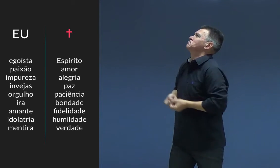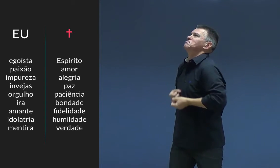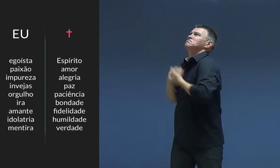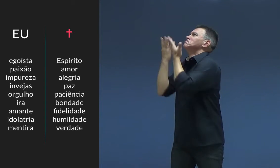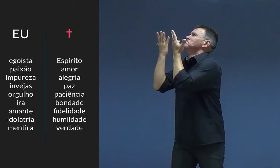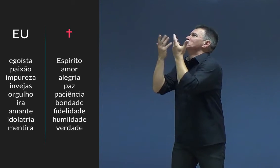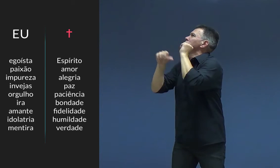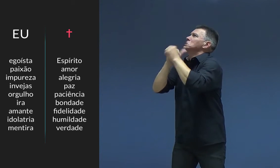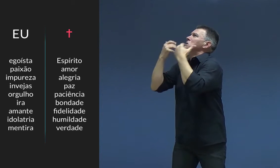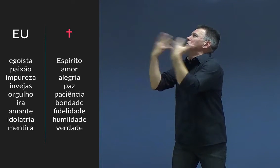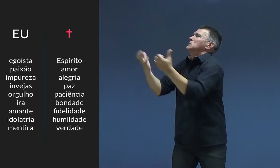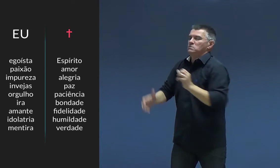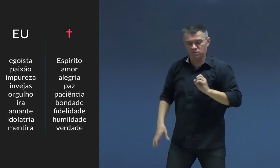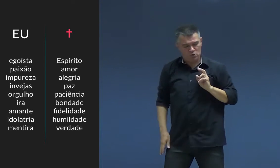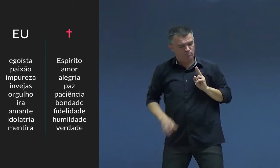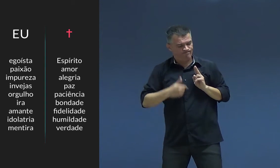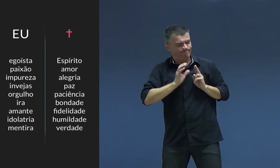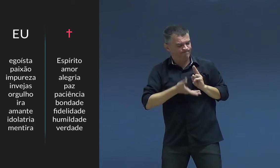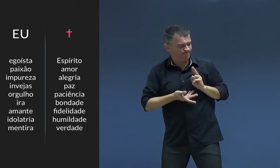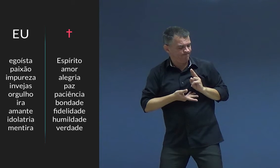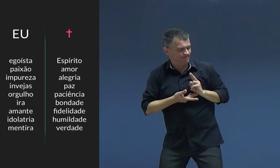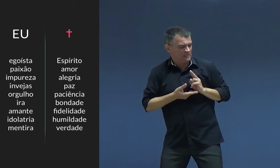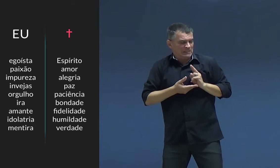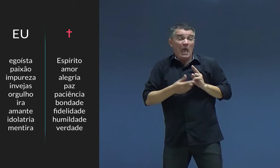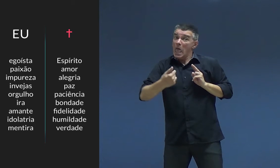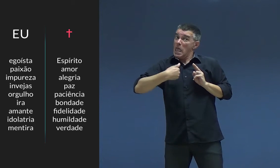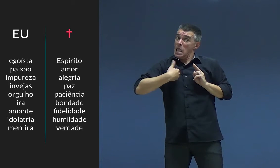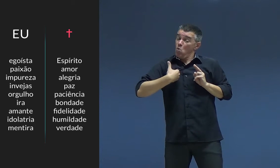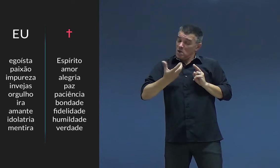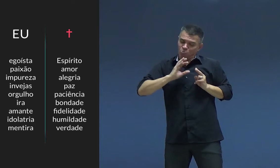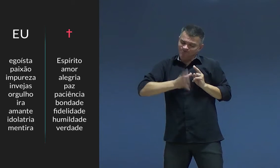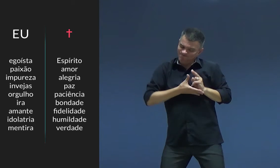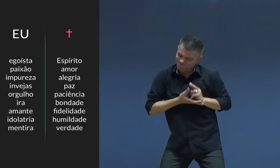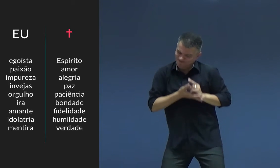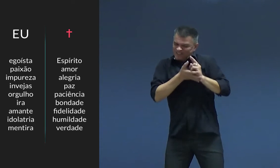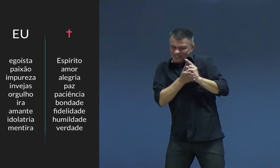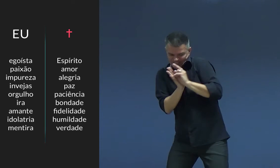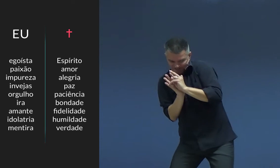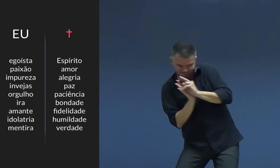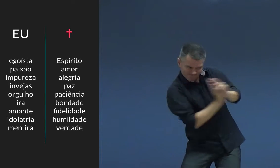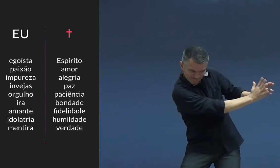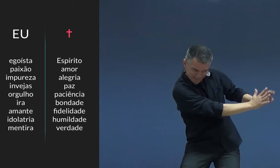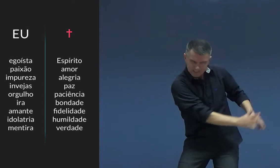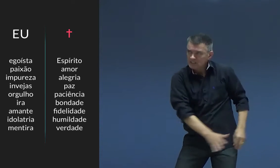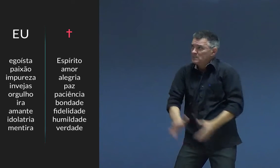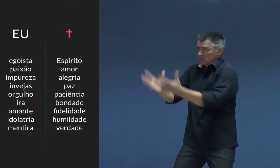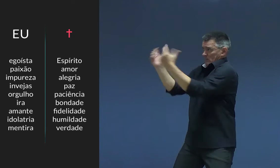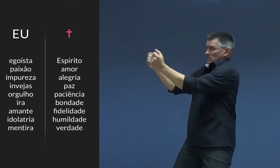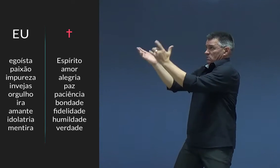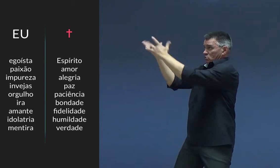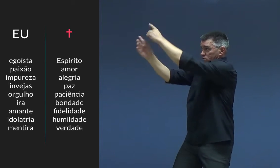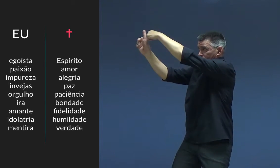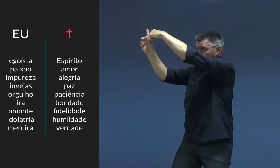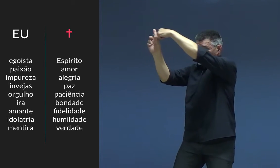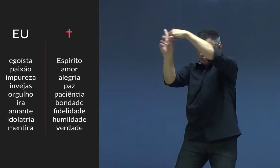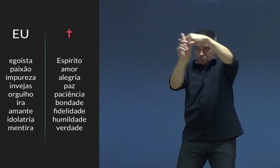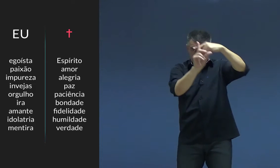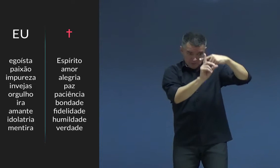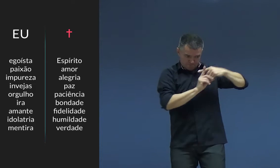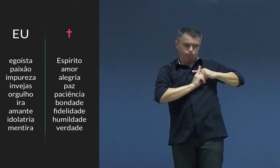Ai, Senhor, me perdoa, muda, eu quero mudar. Aí o que acontece? Você tira o eu, você aceita Jesus e